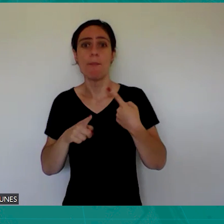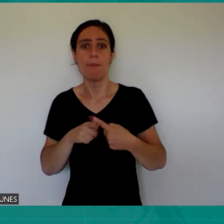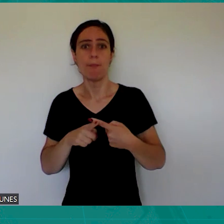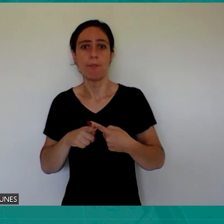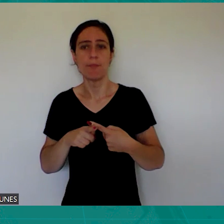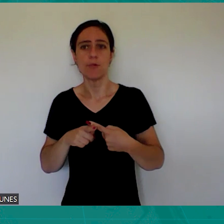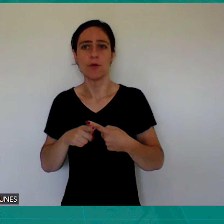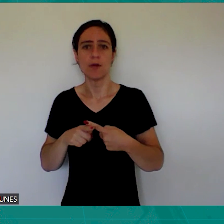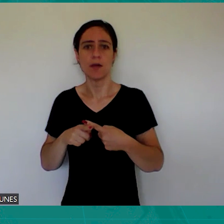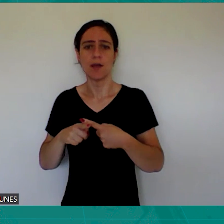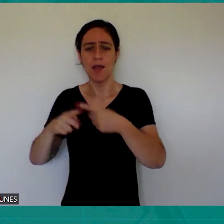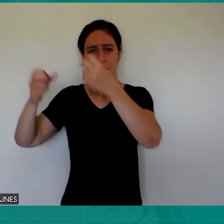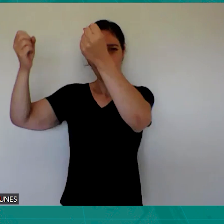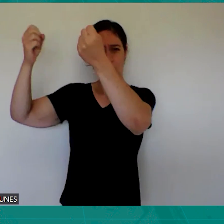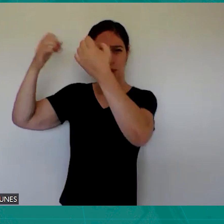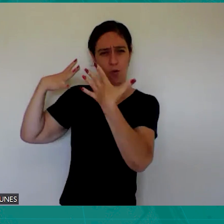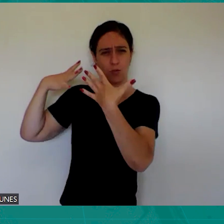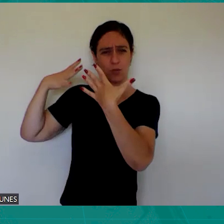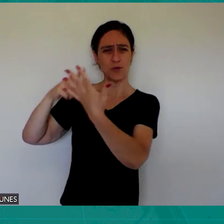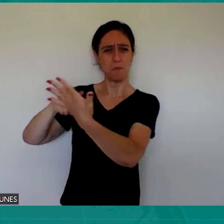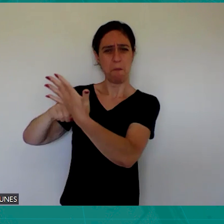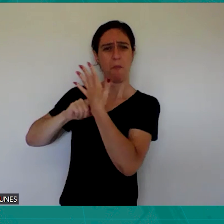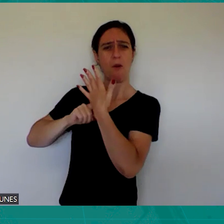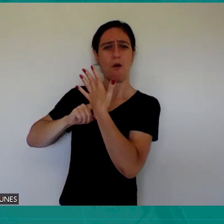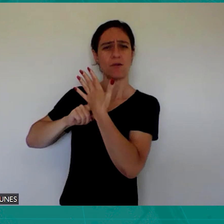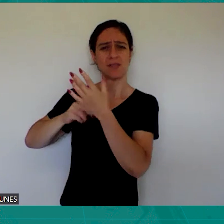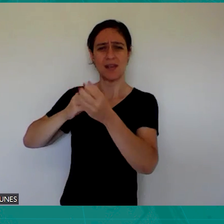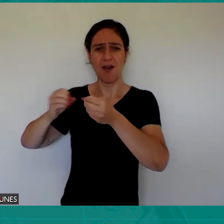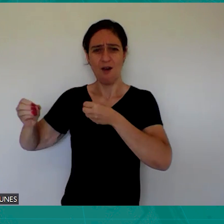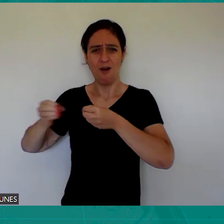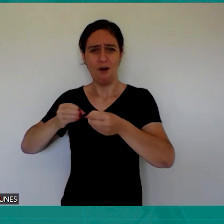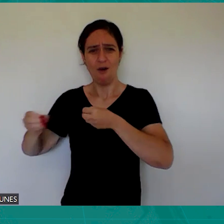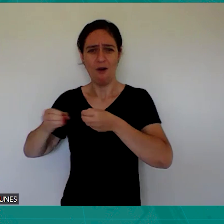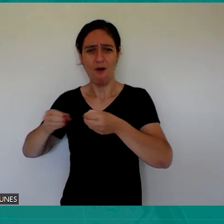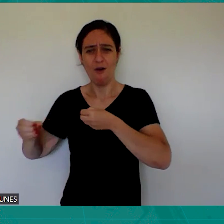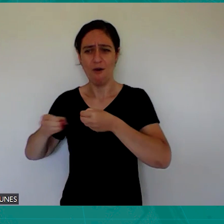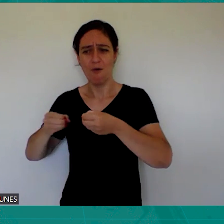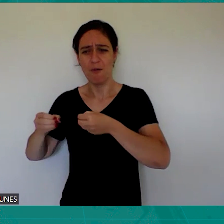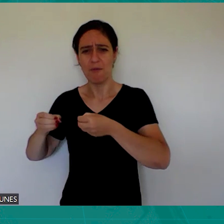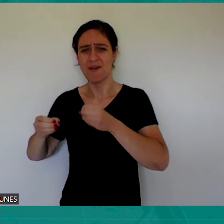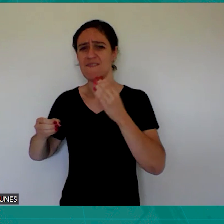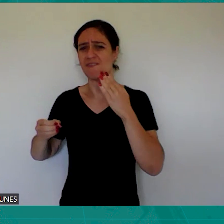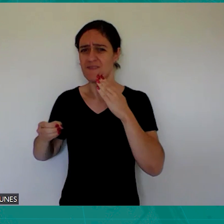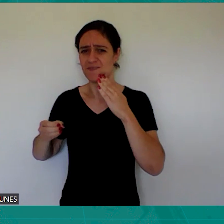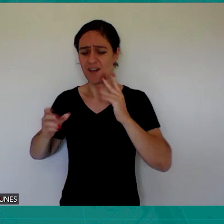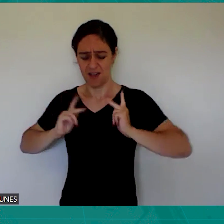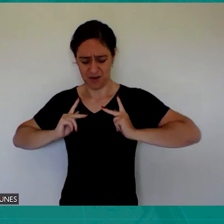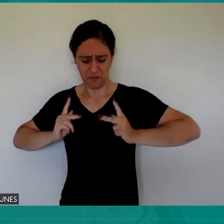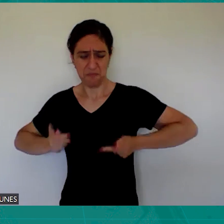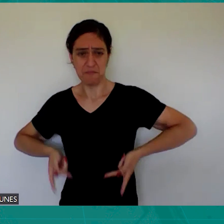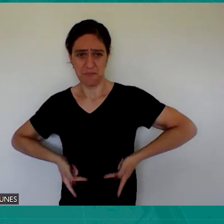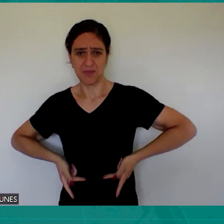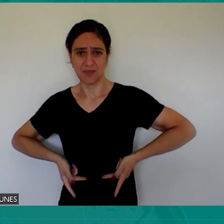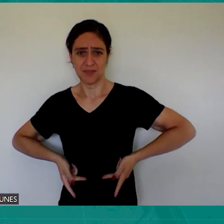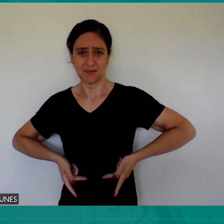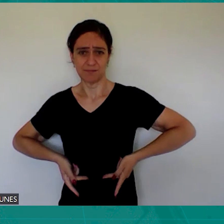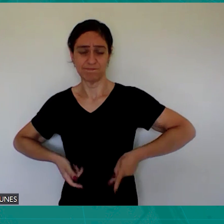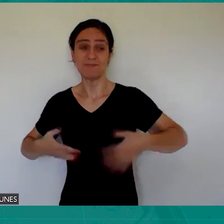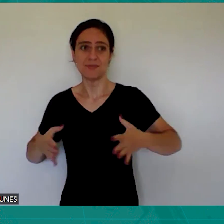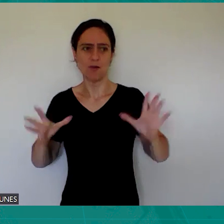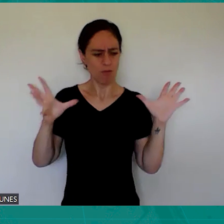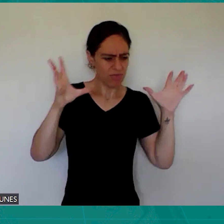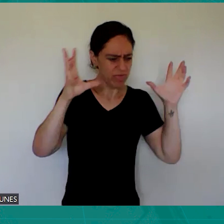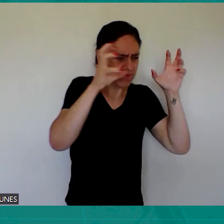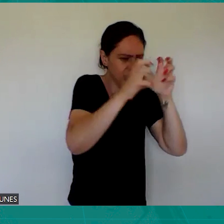expõe as suas obras feitas em trevas. E quem está nas trevas